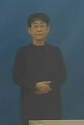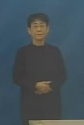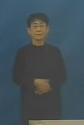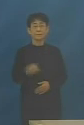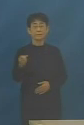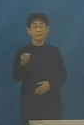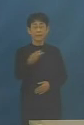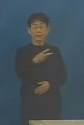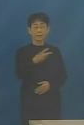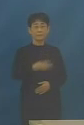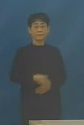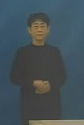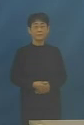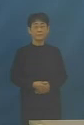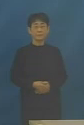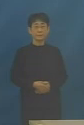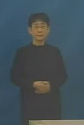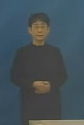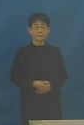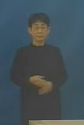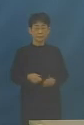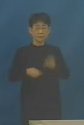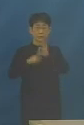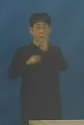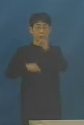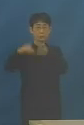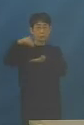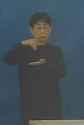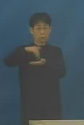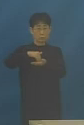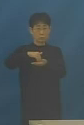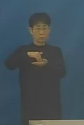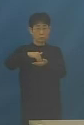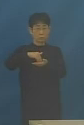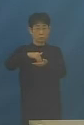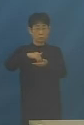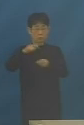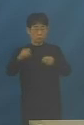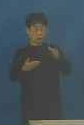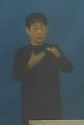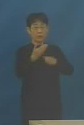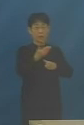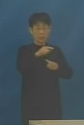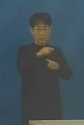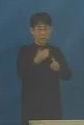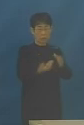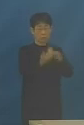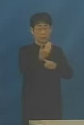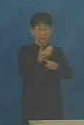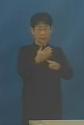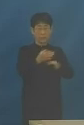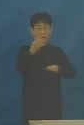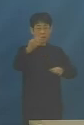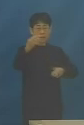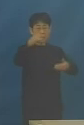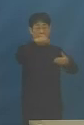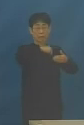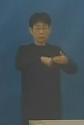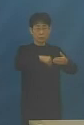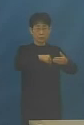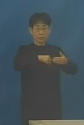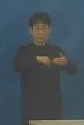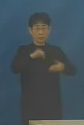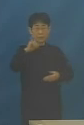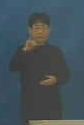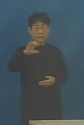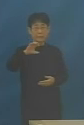はへまぁあた先月末繰り上げ当選によりまして竹内功氏が副参議院議員